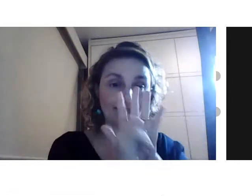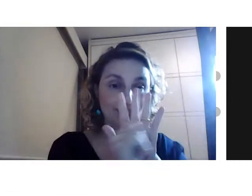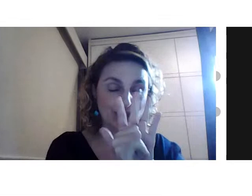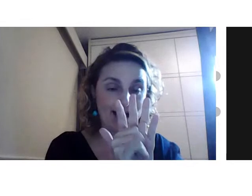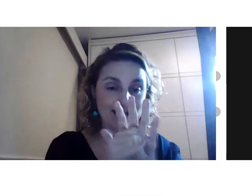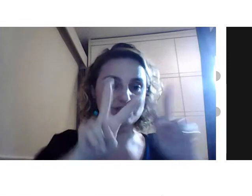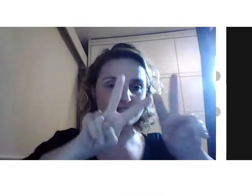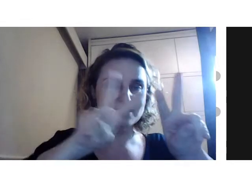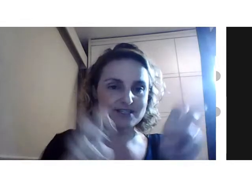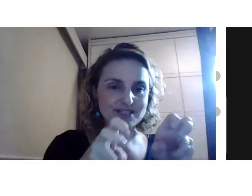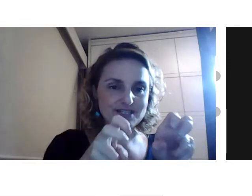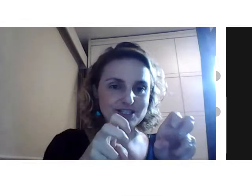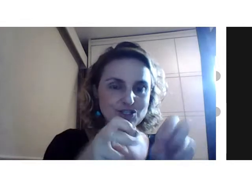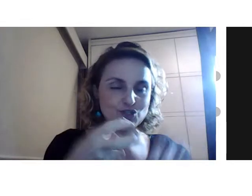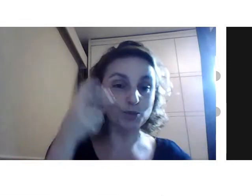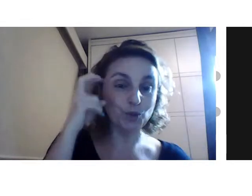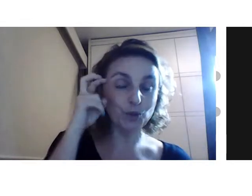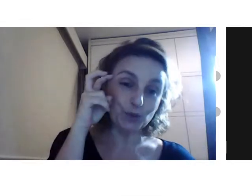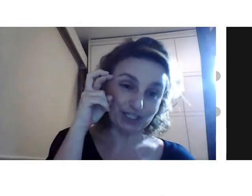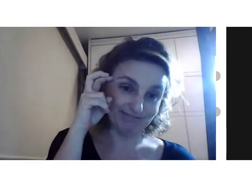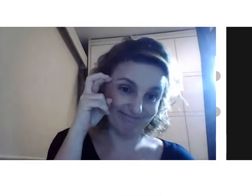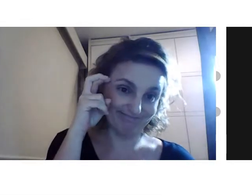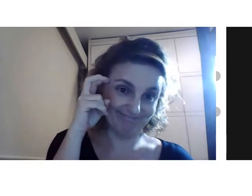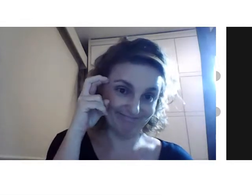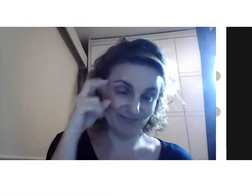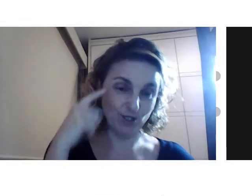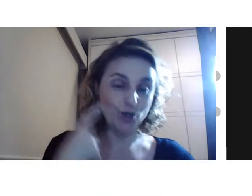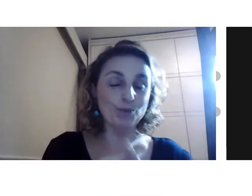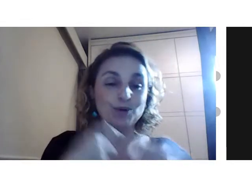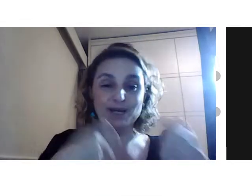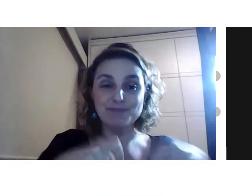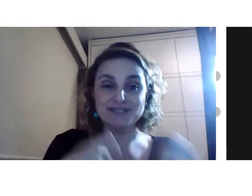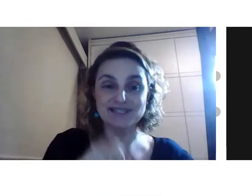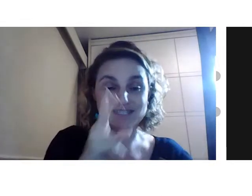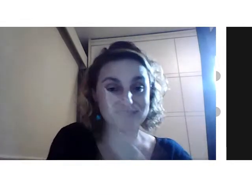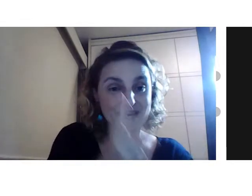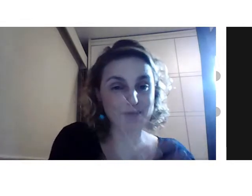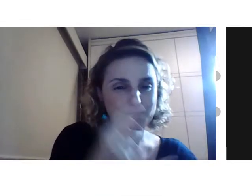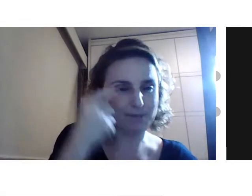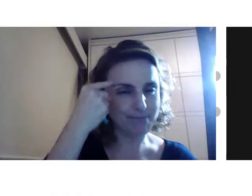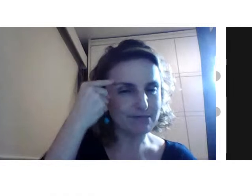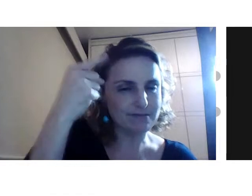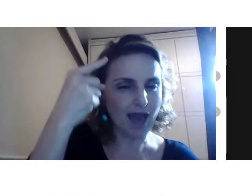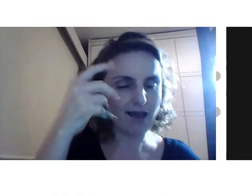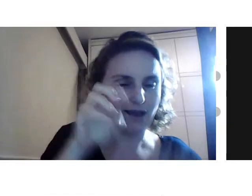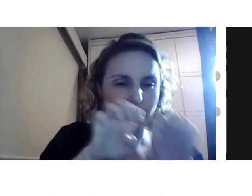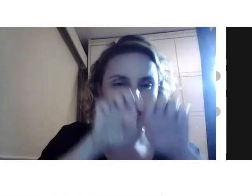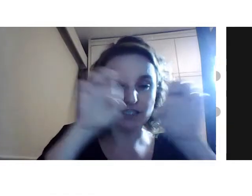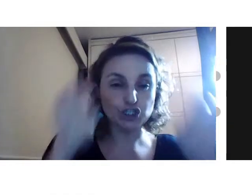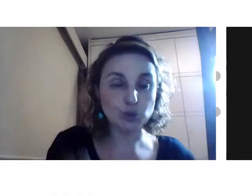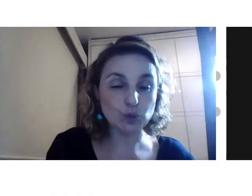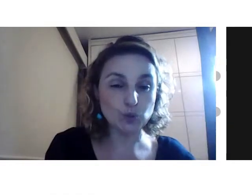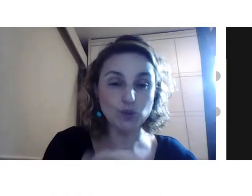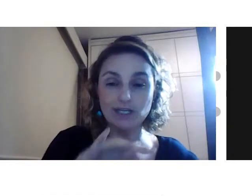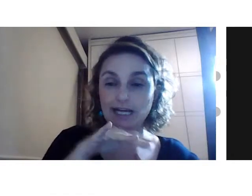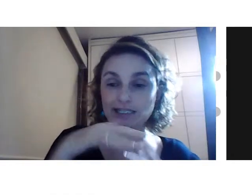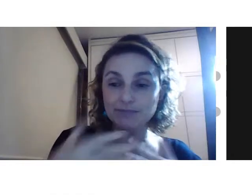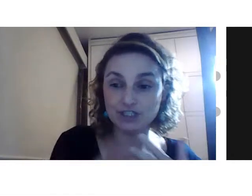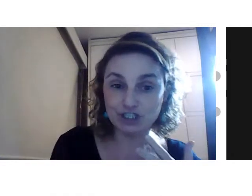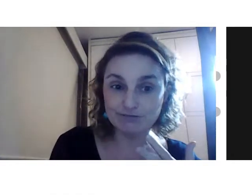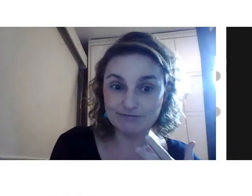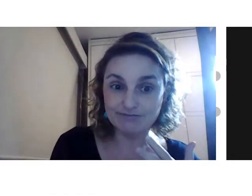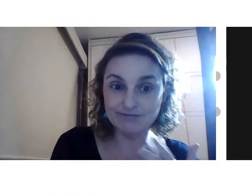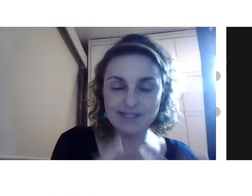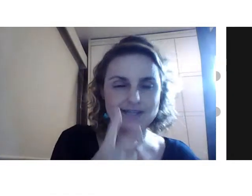um formar pessoas que participam de uma comunidade que participam de uma cultura sem levar em consideração